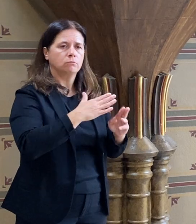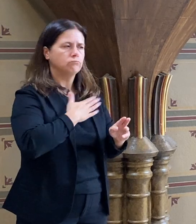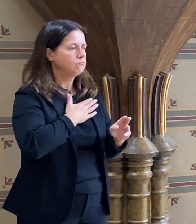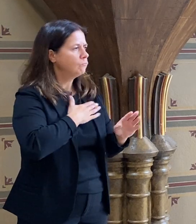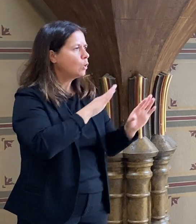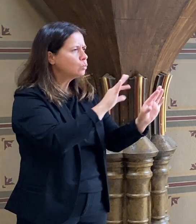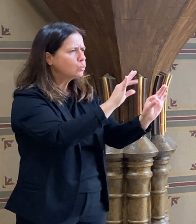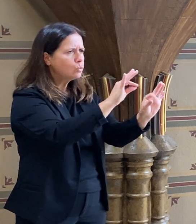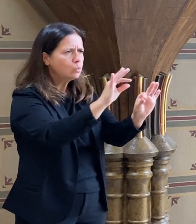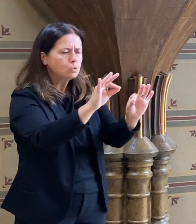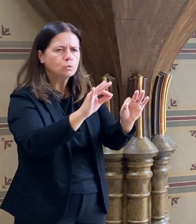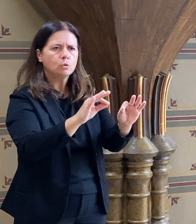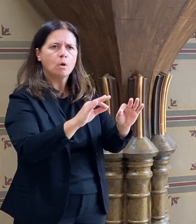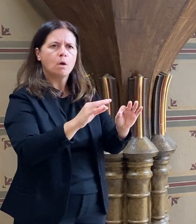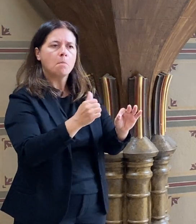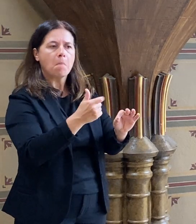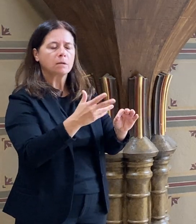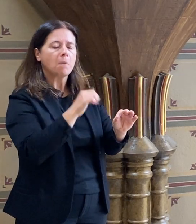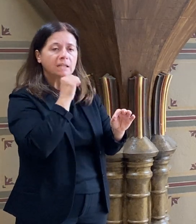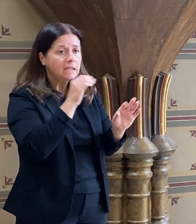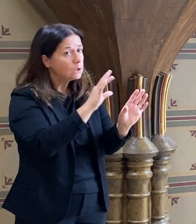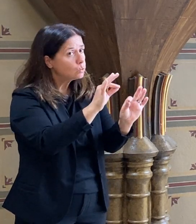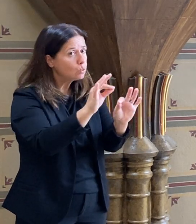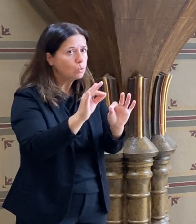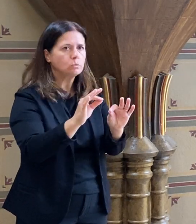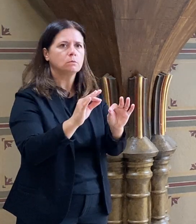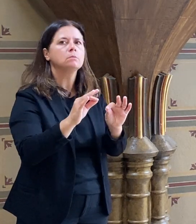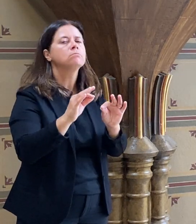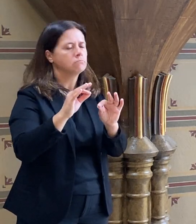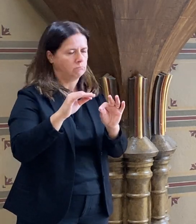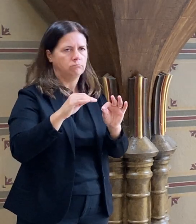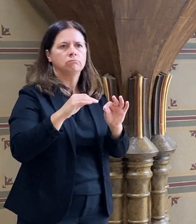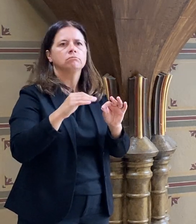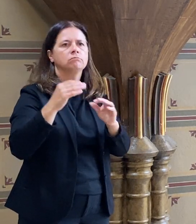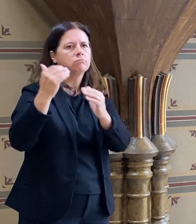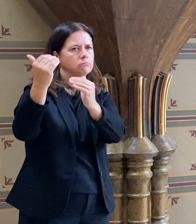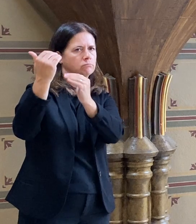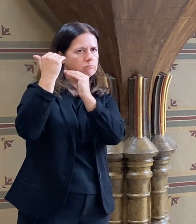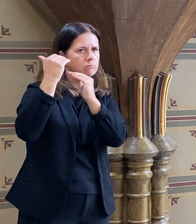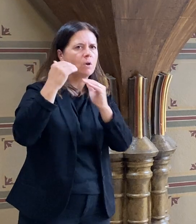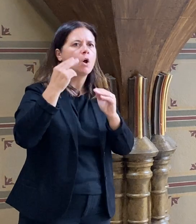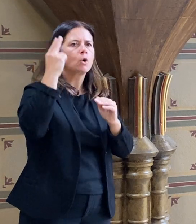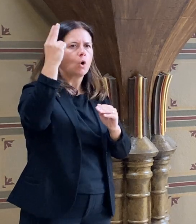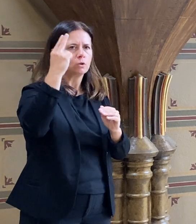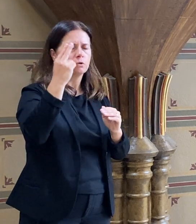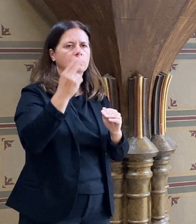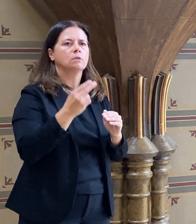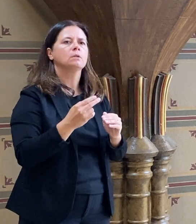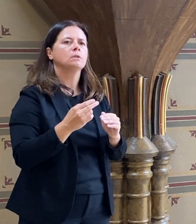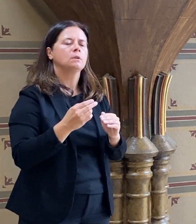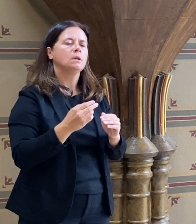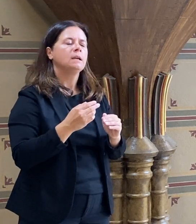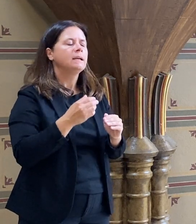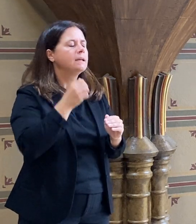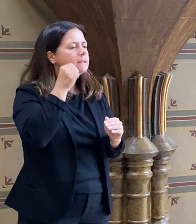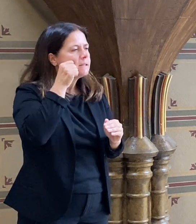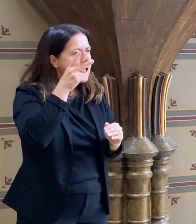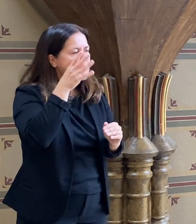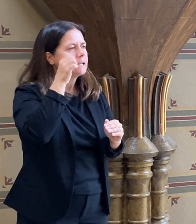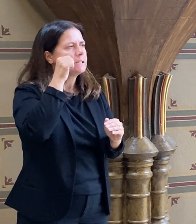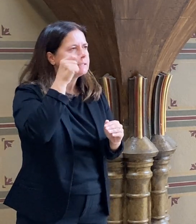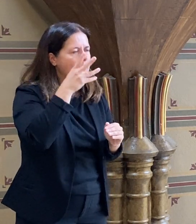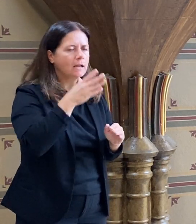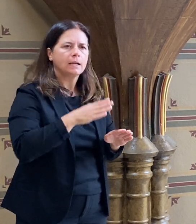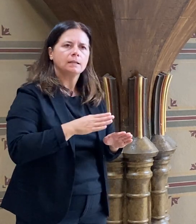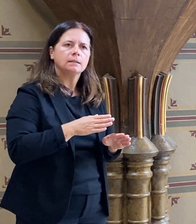und Lassen geborgen ist in Gottes Hand. Und dass wir gemeinsam Tag für Tag und Stück